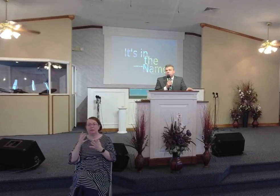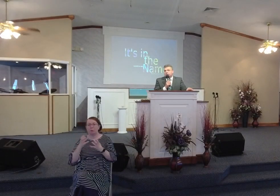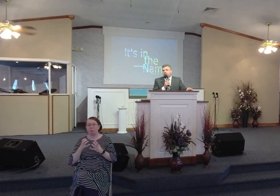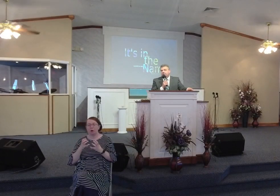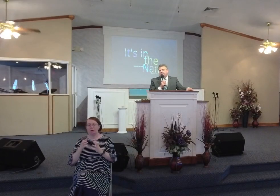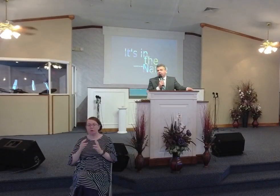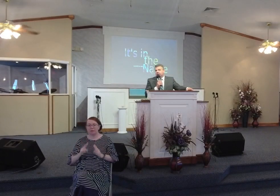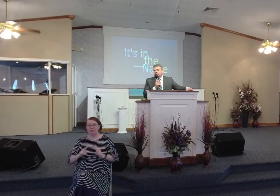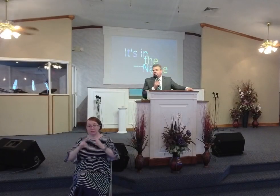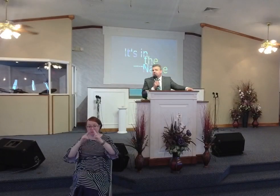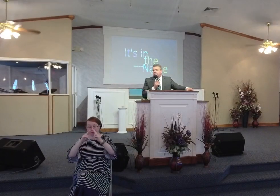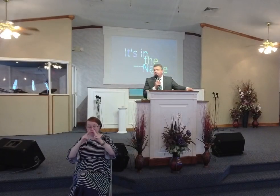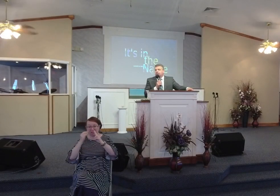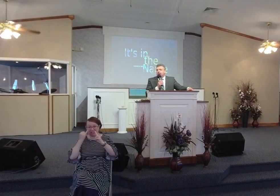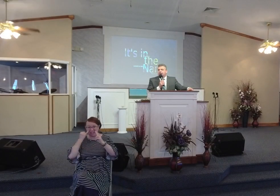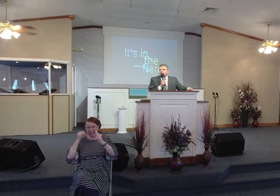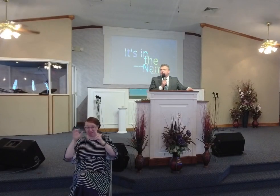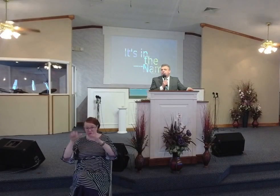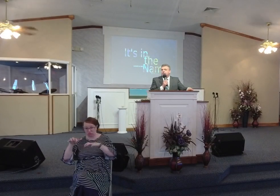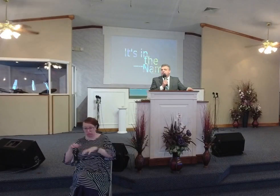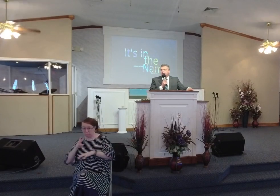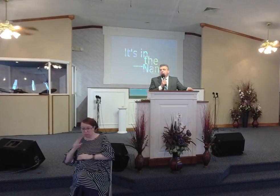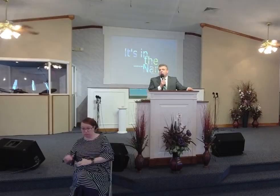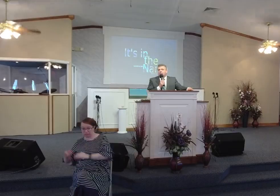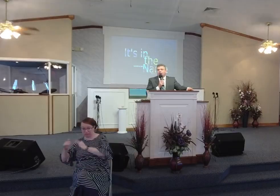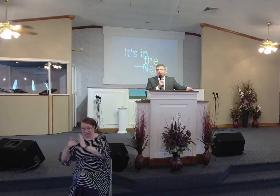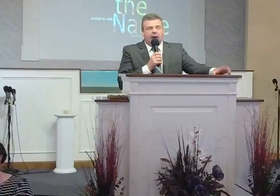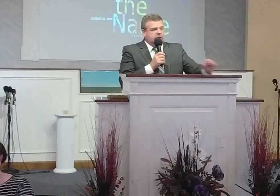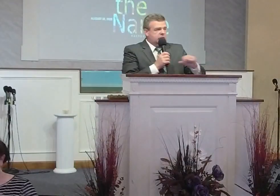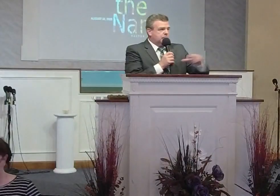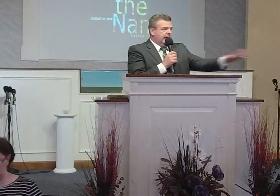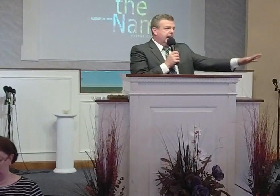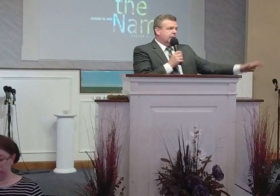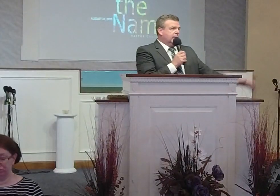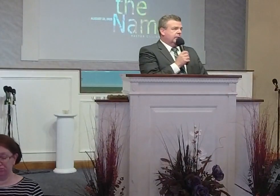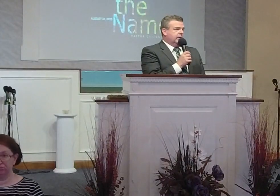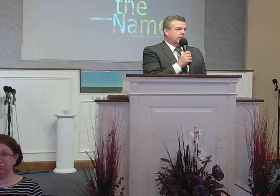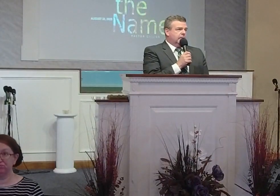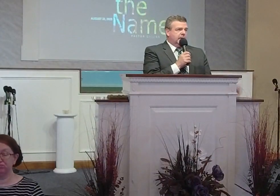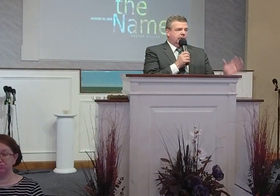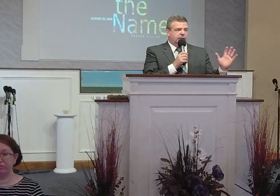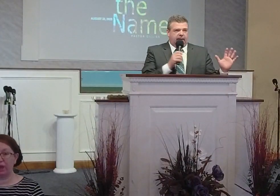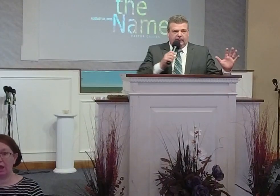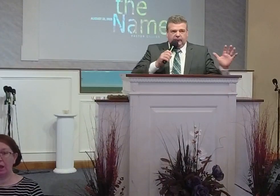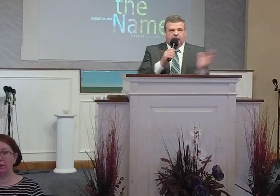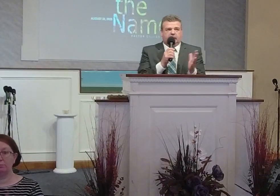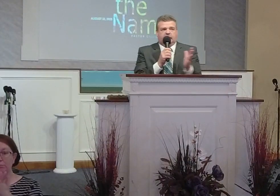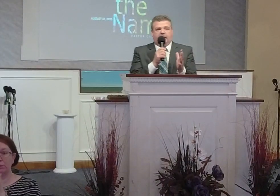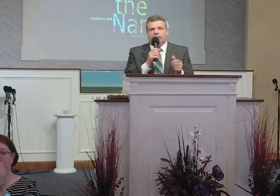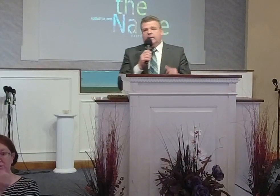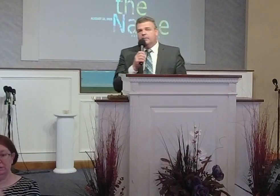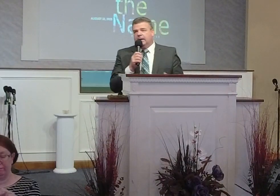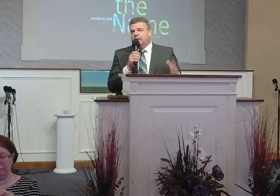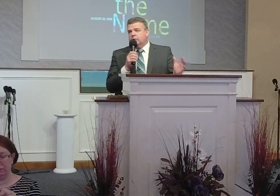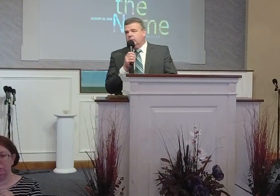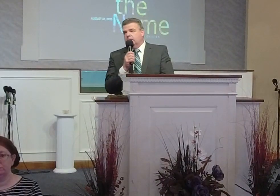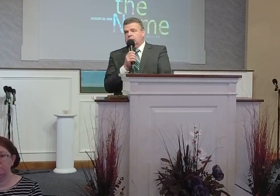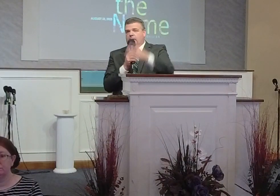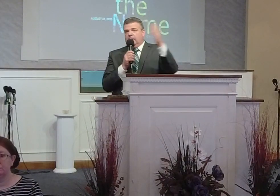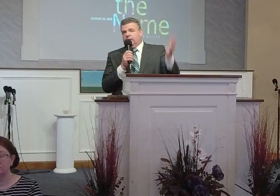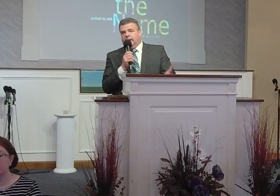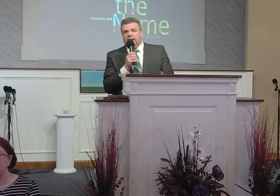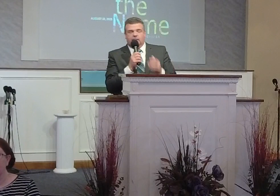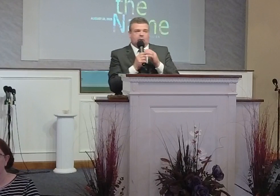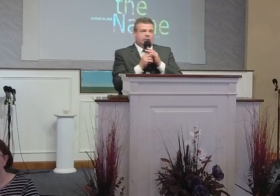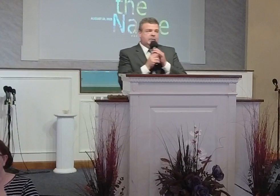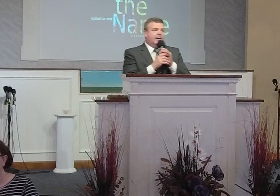cambió sus idiomas para lo que se vieron obligados a separarse y crear grupos. A medida que el hombre